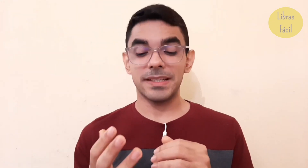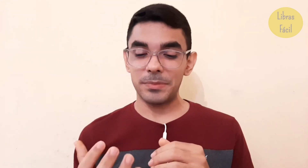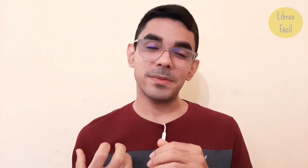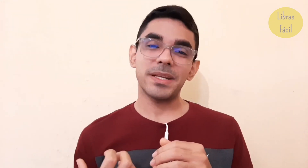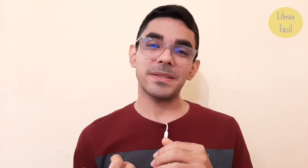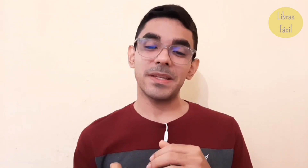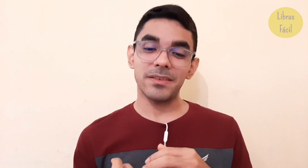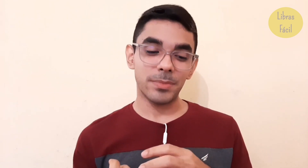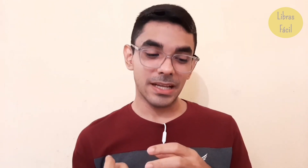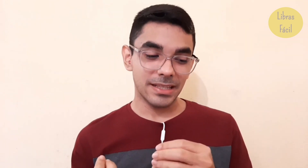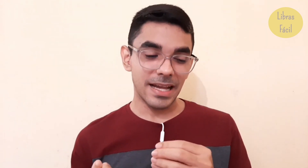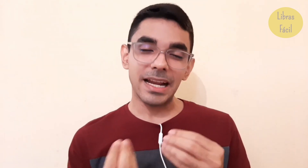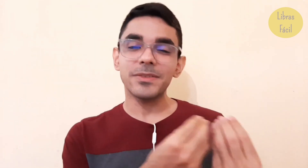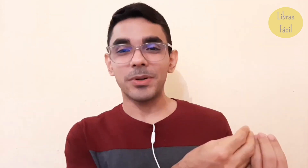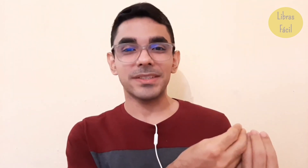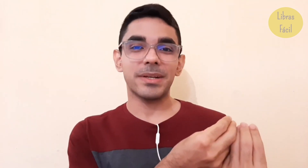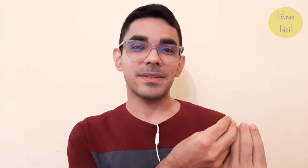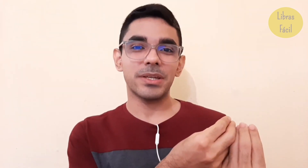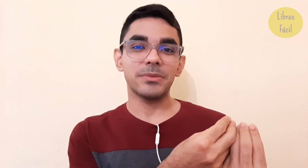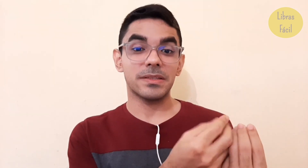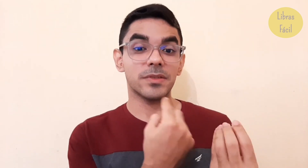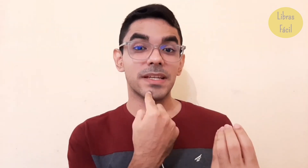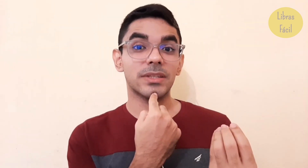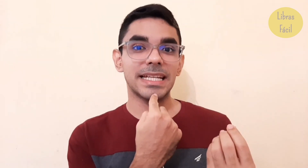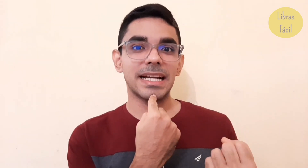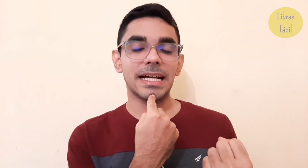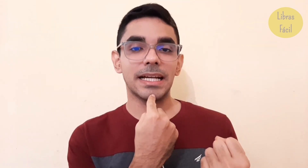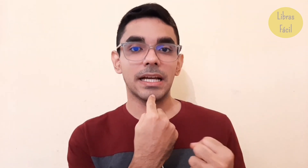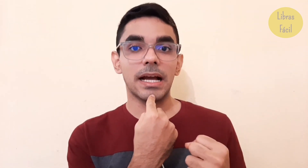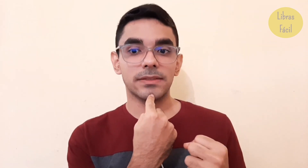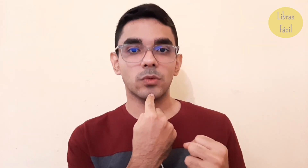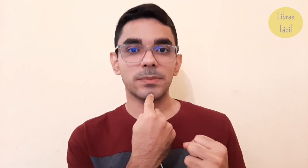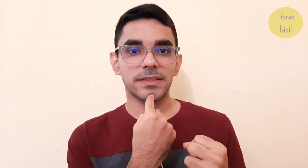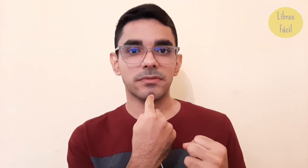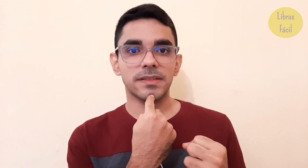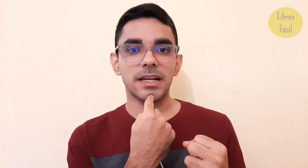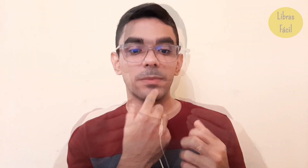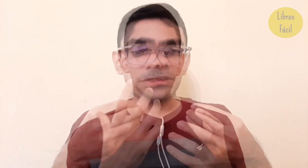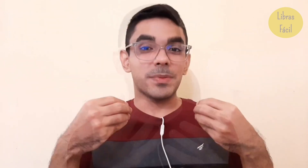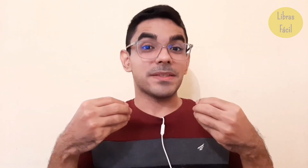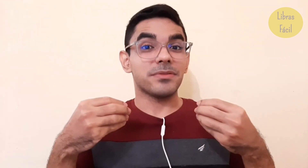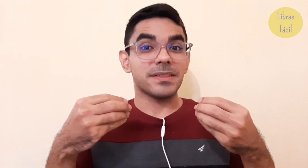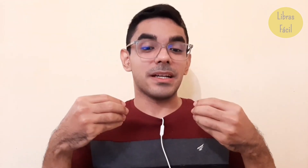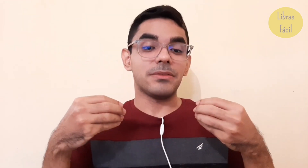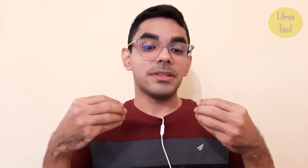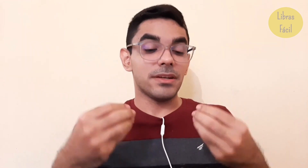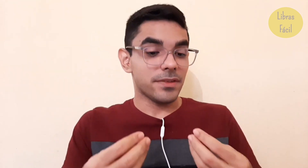mesma expressão serve para dar a resposta para essa pergunta. Se você alterar a sua expressão facial para uma expressão facial de